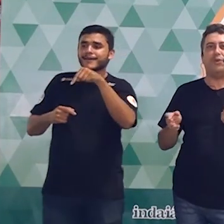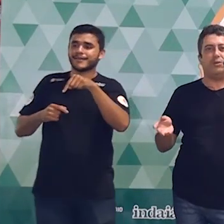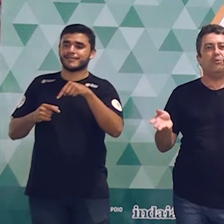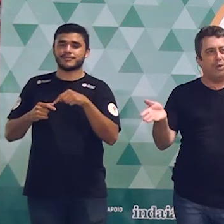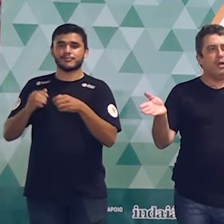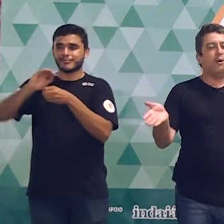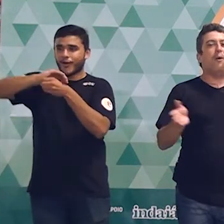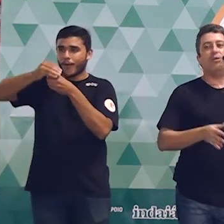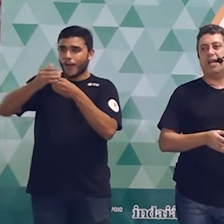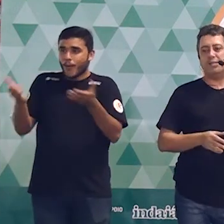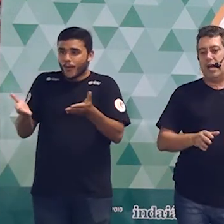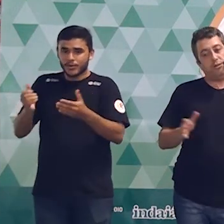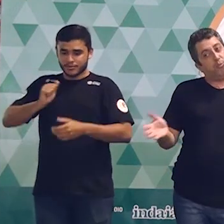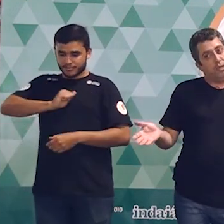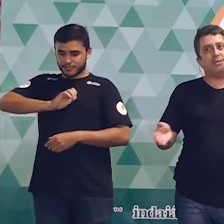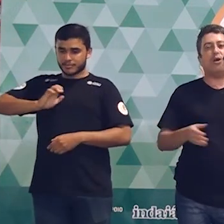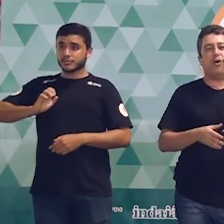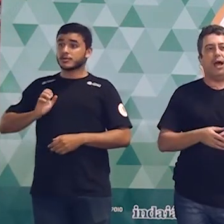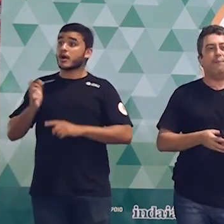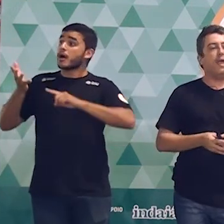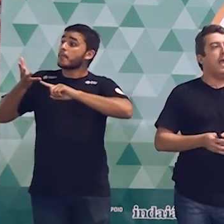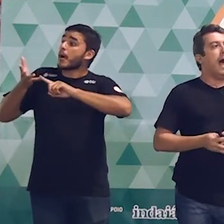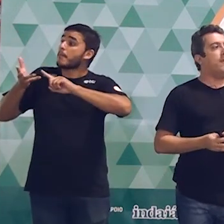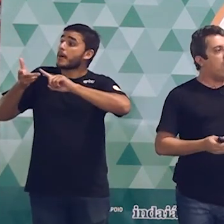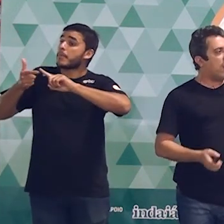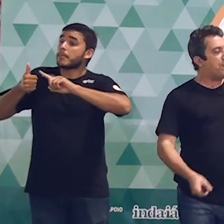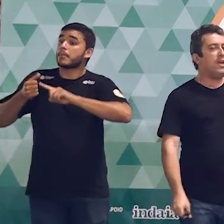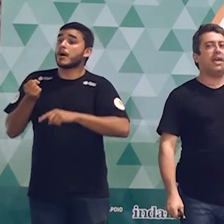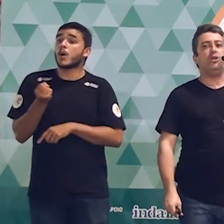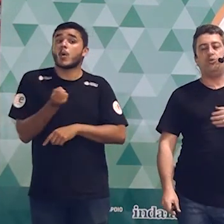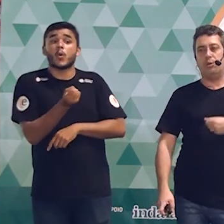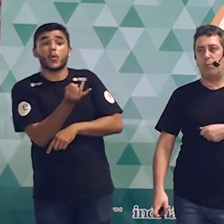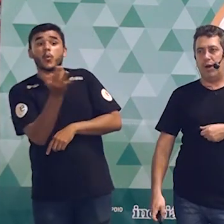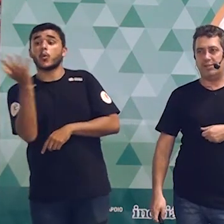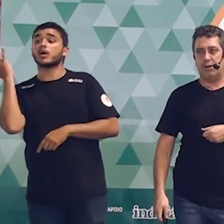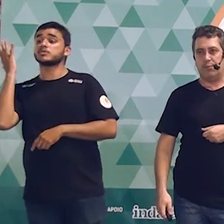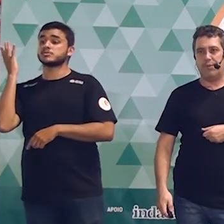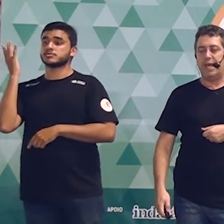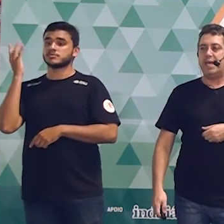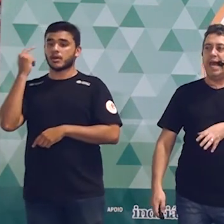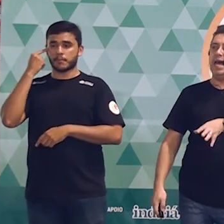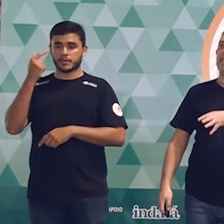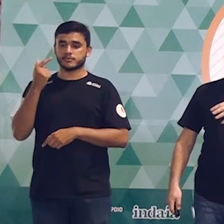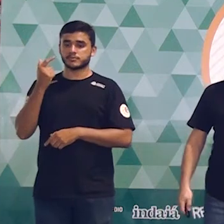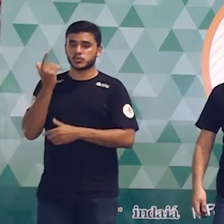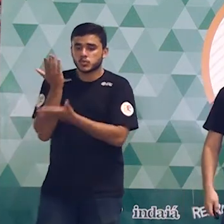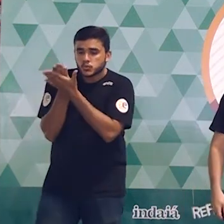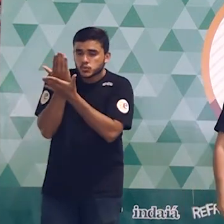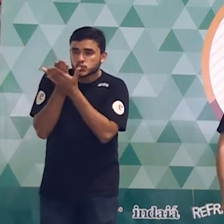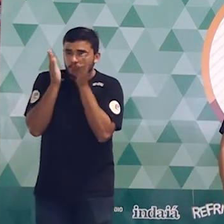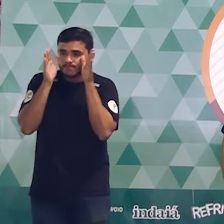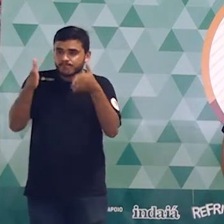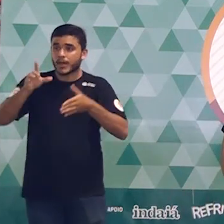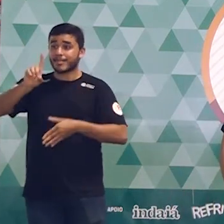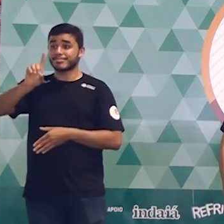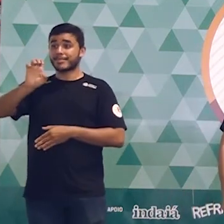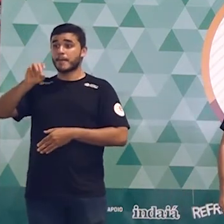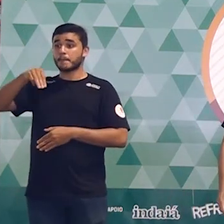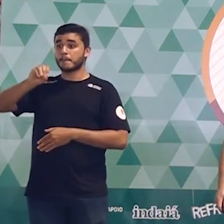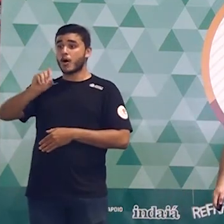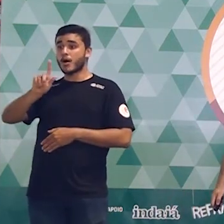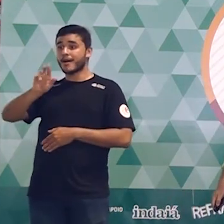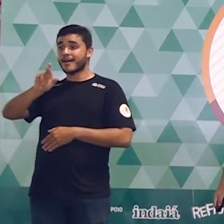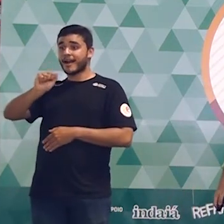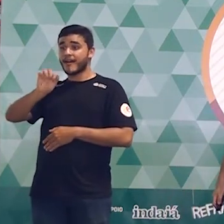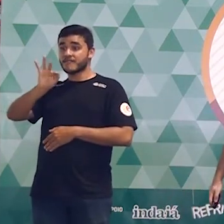aula de geografia, no Paulo Sarazate, podia ser colocado. A demografia é quem estuda a população, e é ela a ciência que traz as